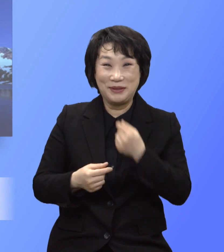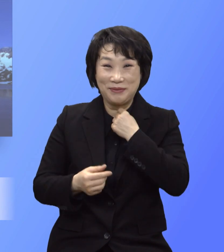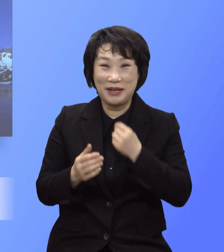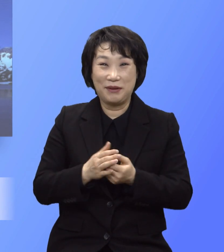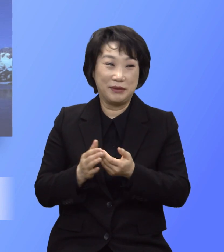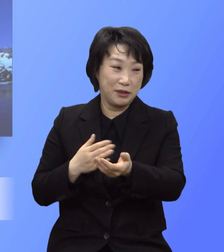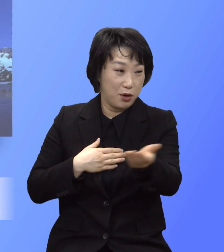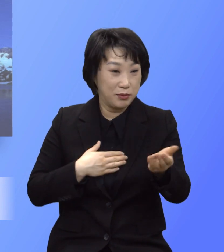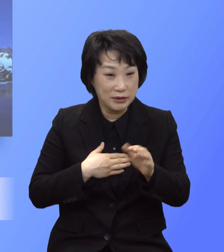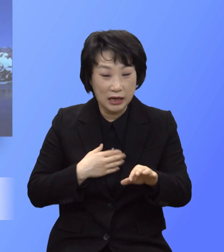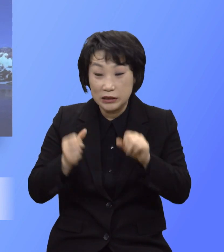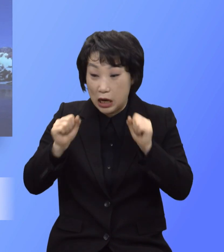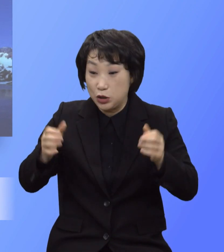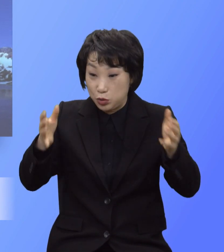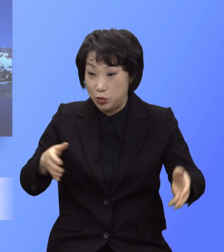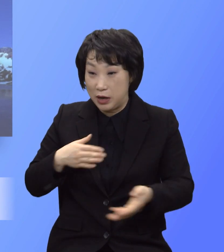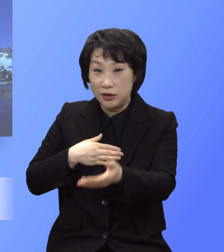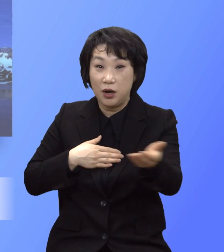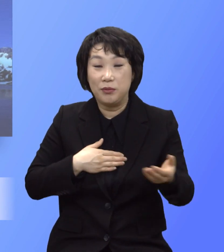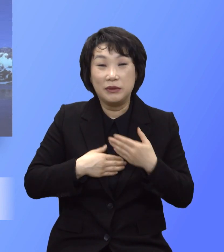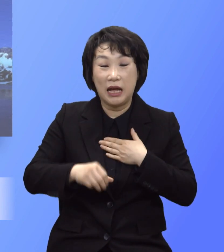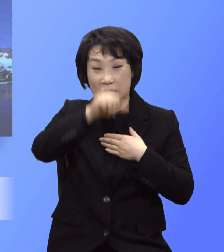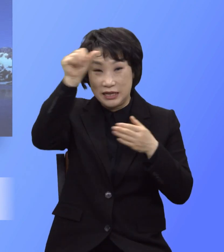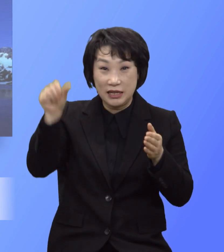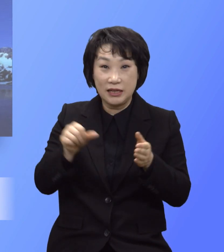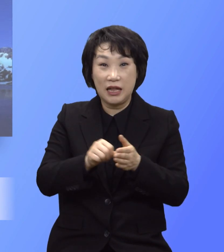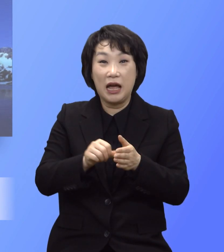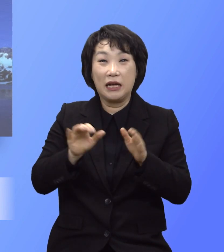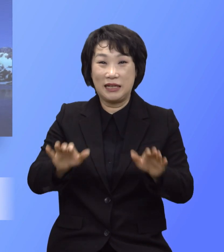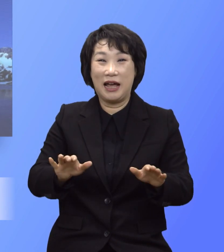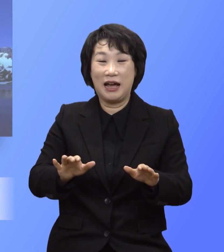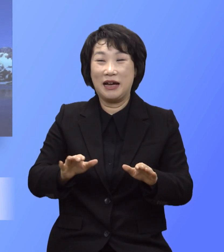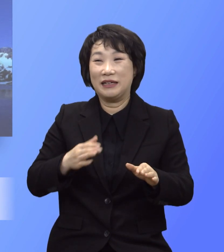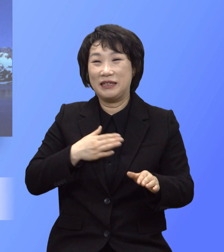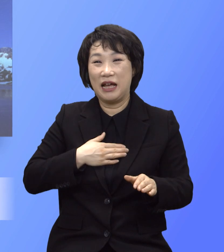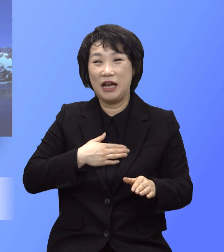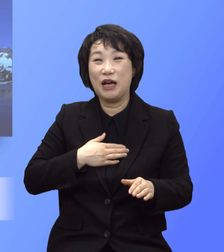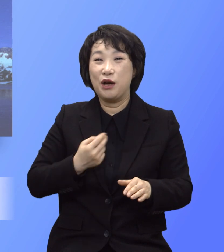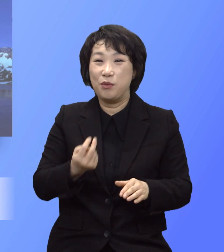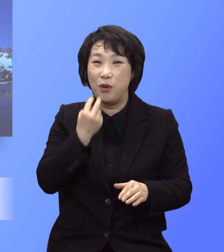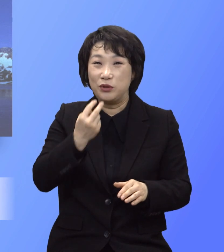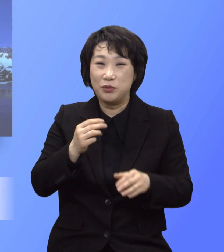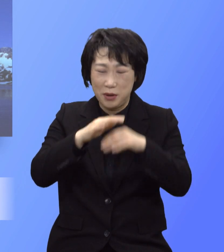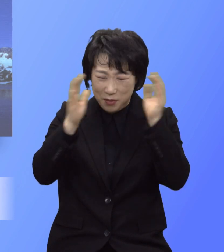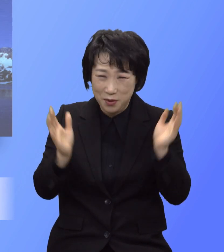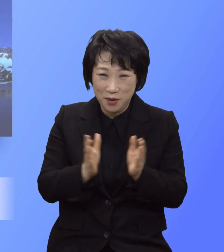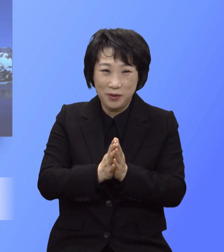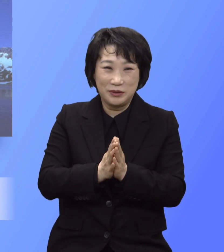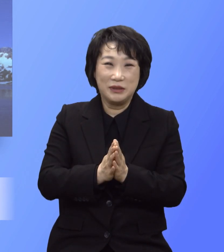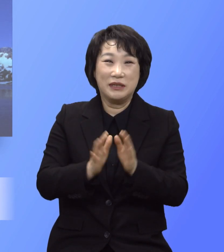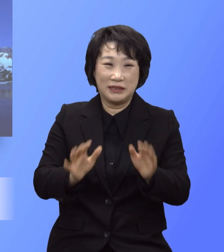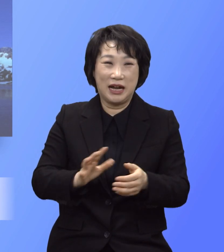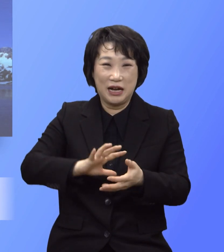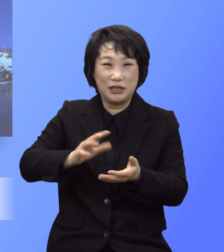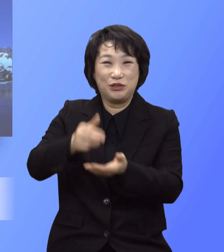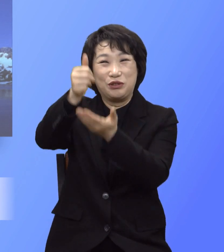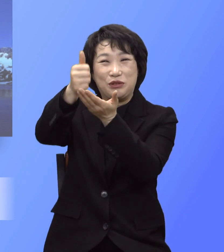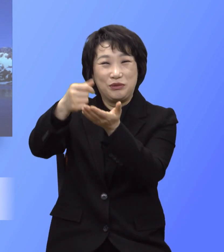동안 아주 내 인생이라는 내 아주 이 몫을 정해서 주를